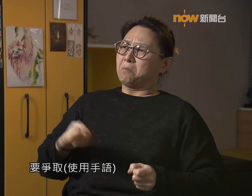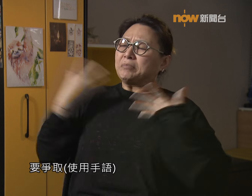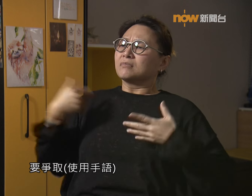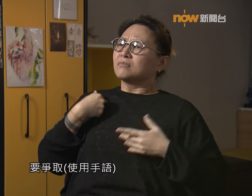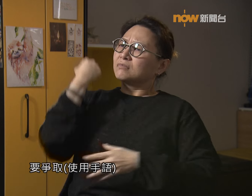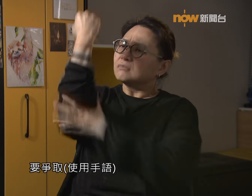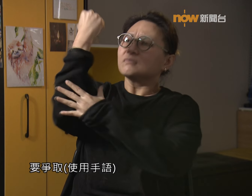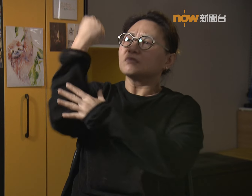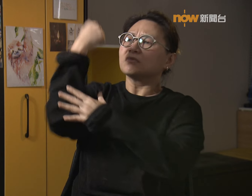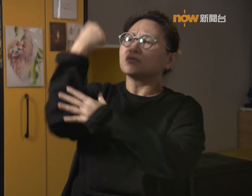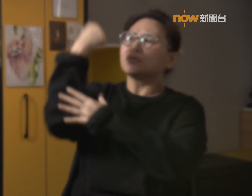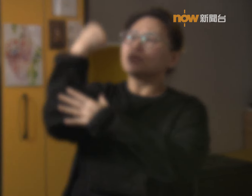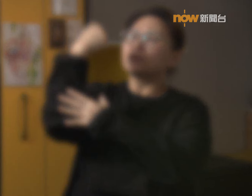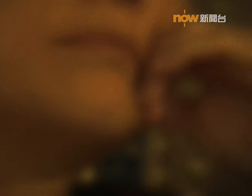取。